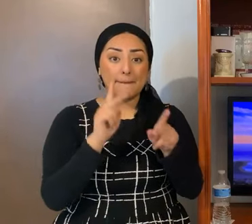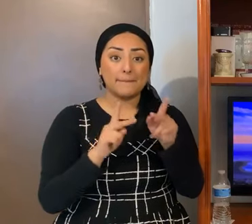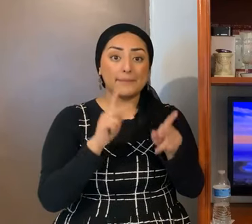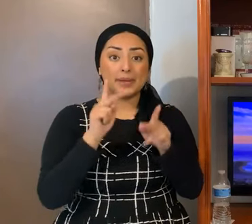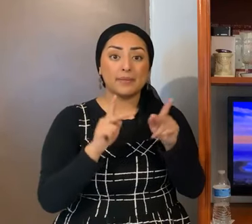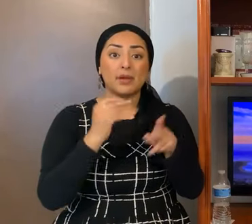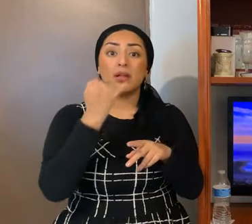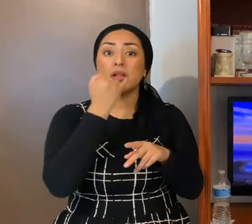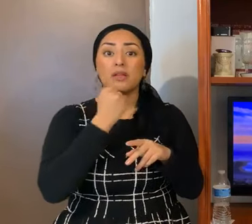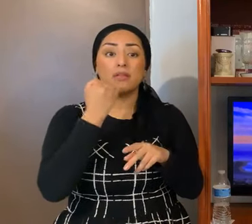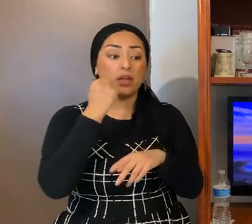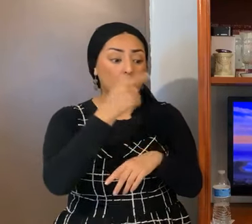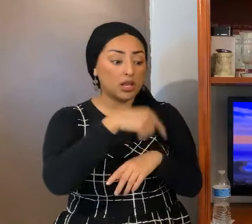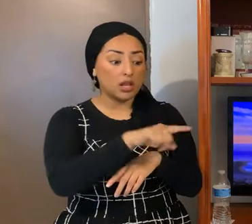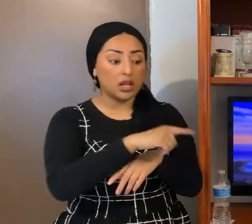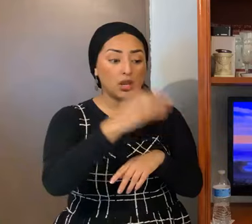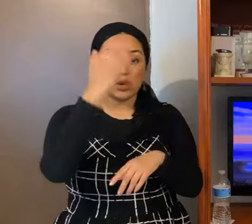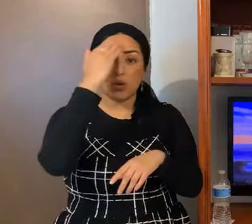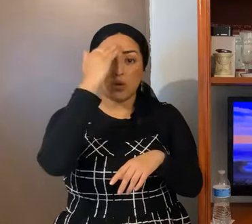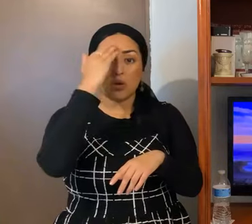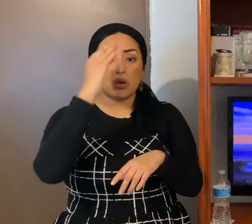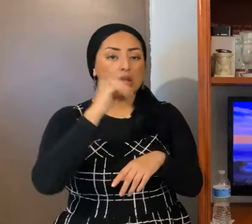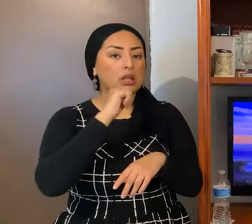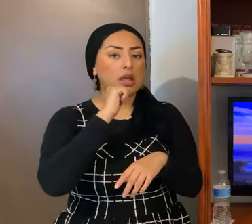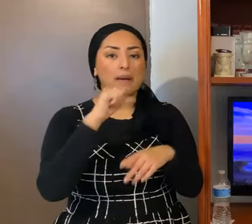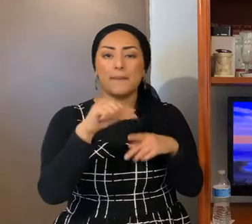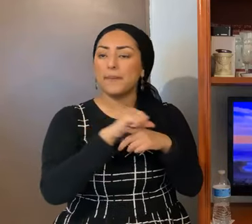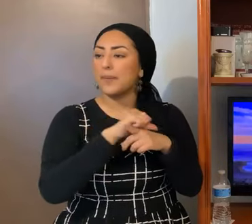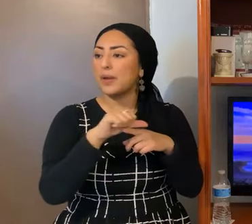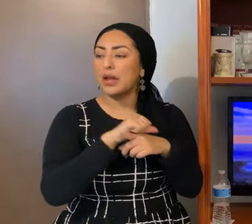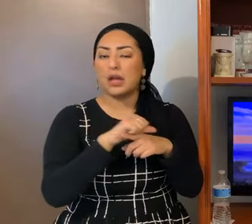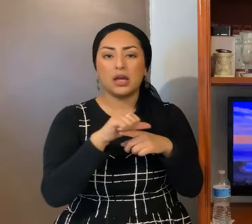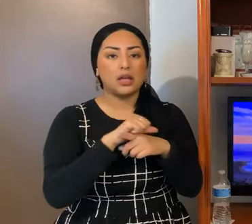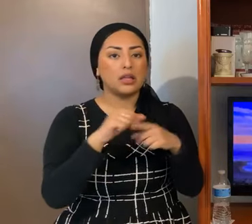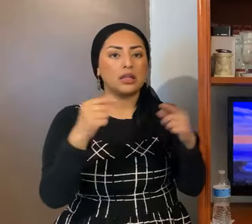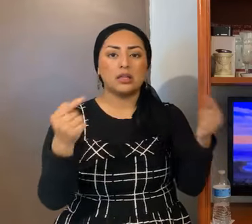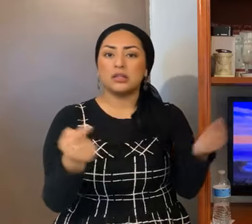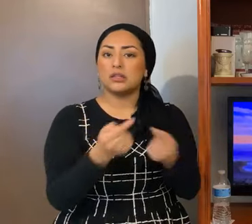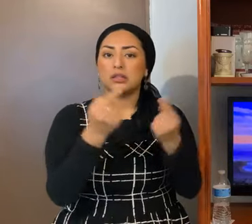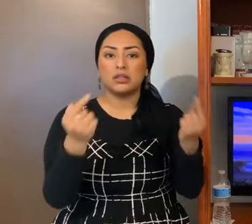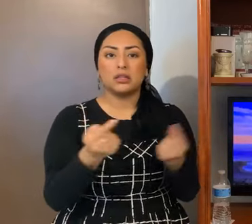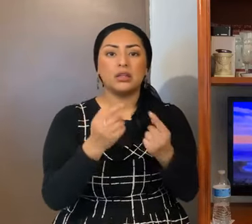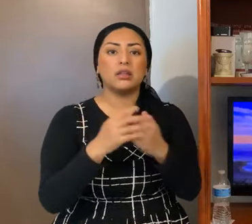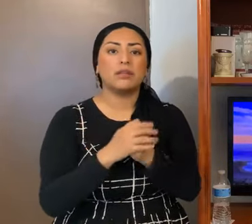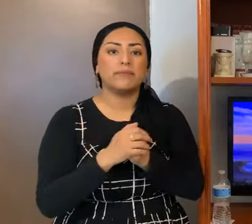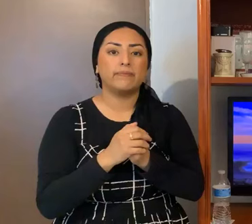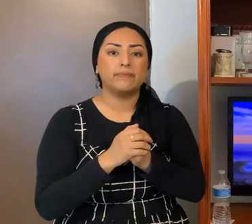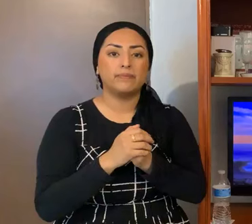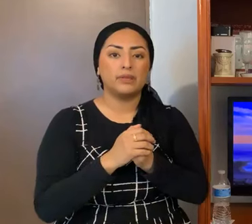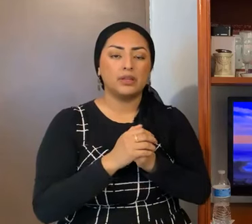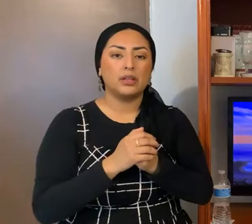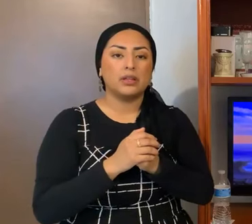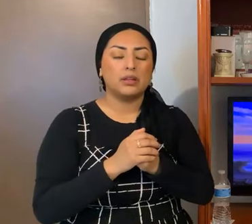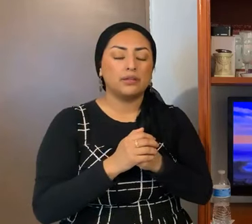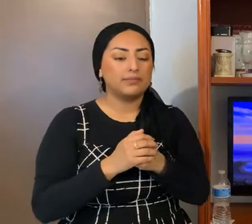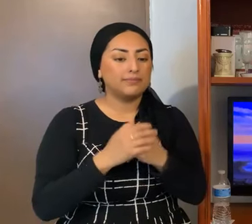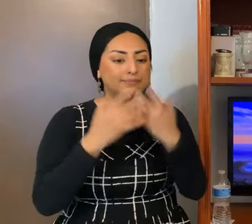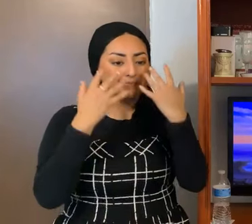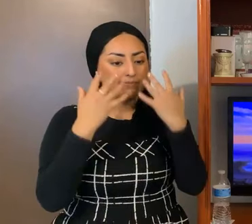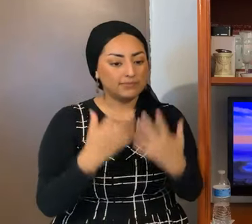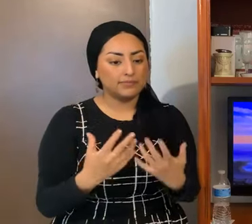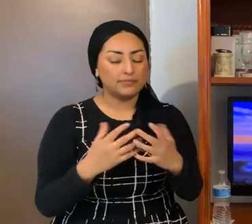que no debía hacerlo, por lo terribles que son, terminó haciéndolo. Y eso es algo muy triste, es algo muy